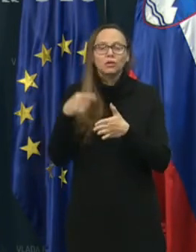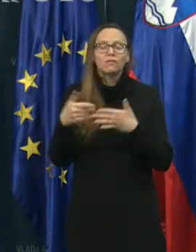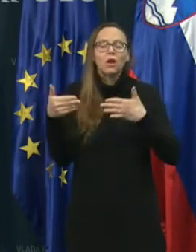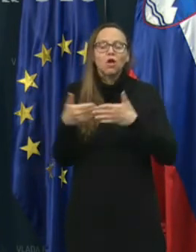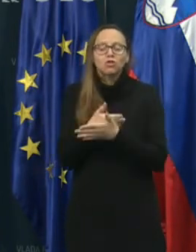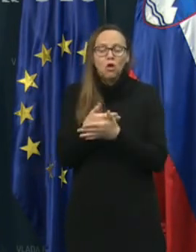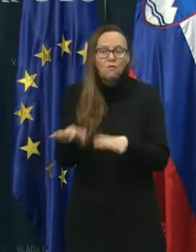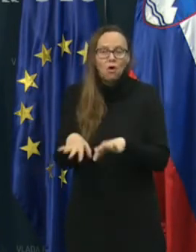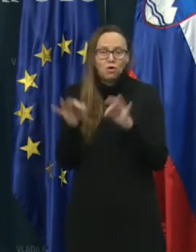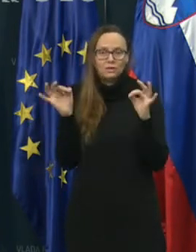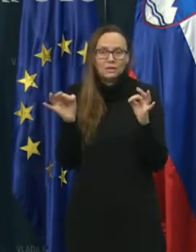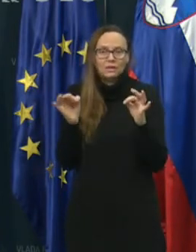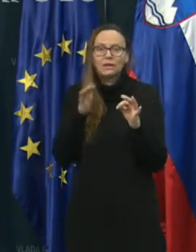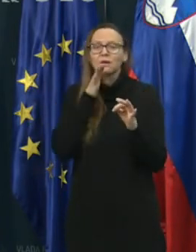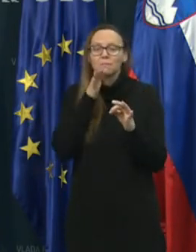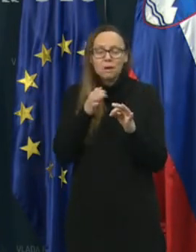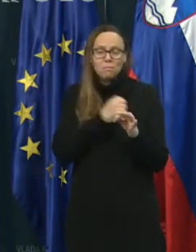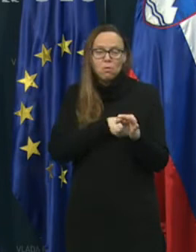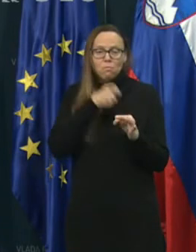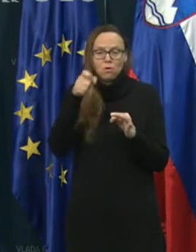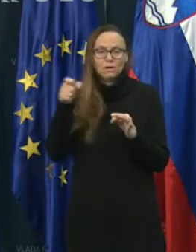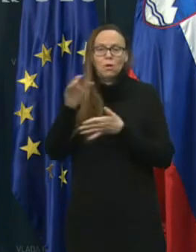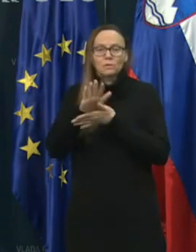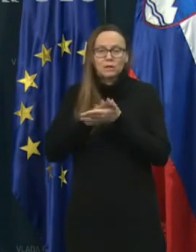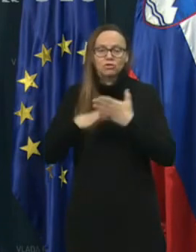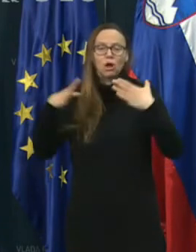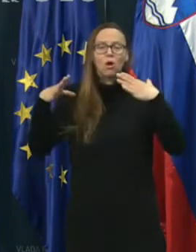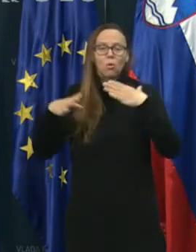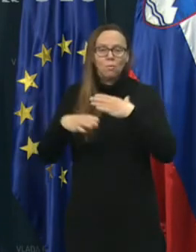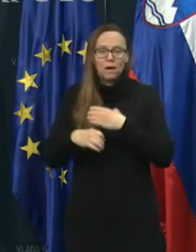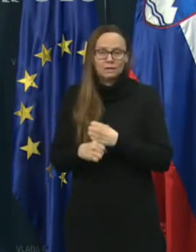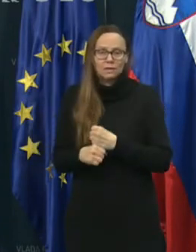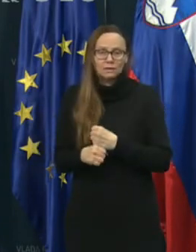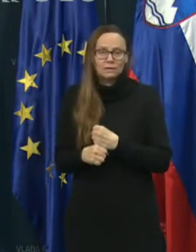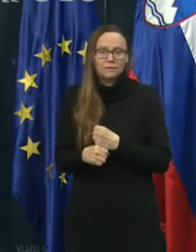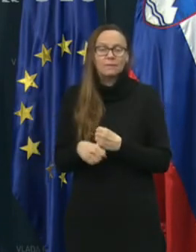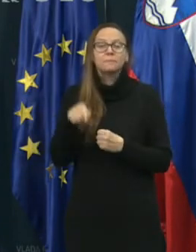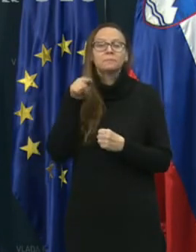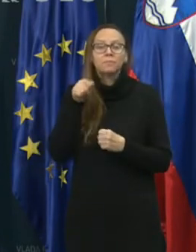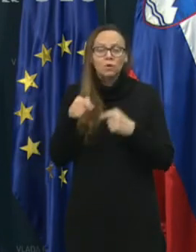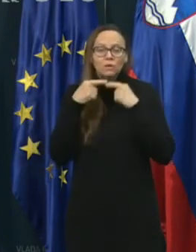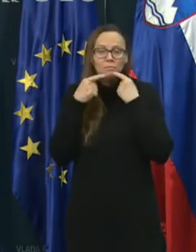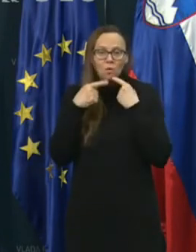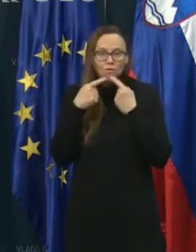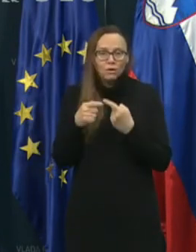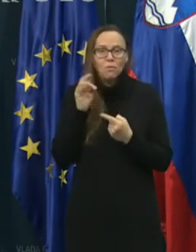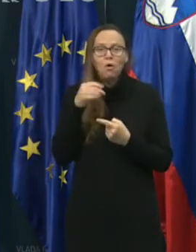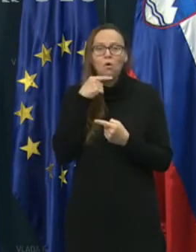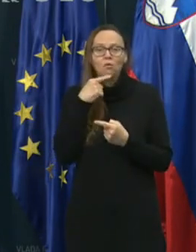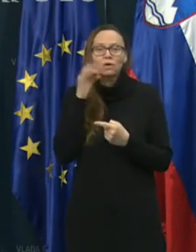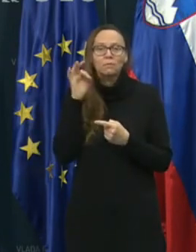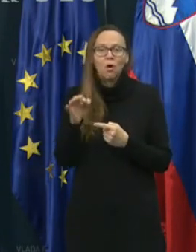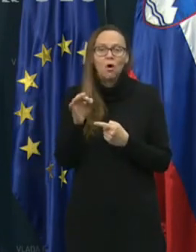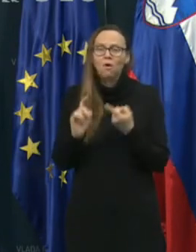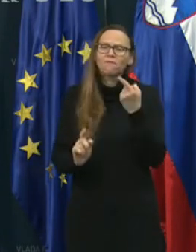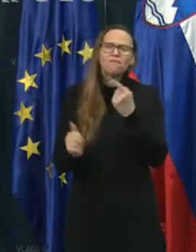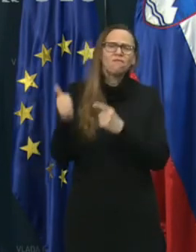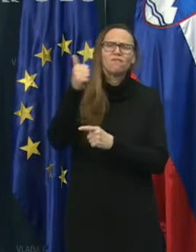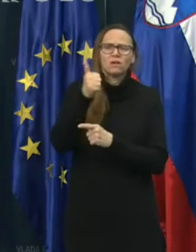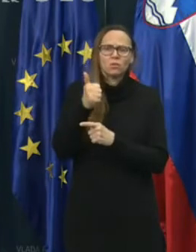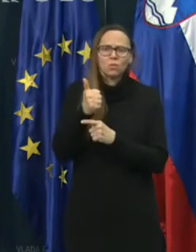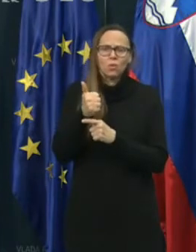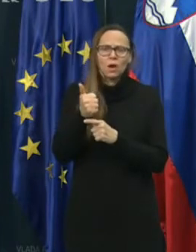novo odkritih bolnikov bo začelo upadati. O tem govorimo, ko govorimo o vrhu